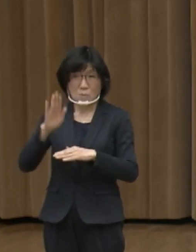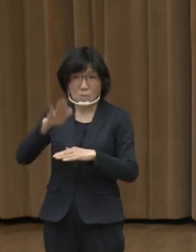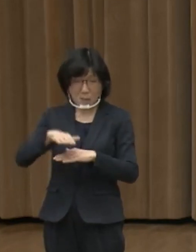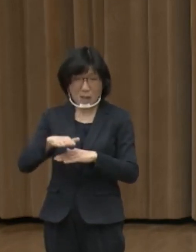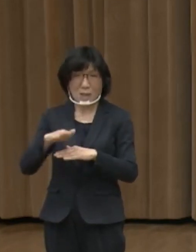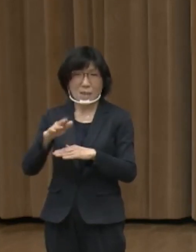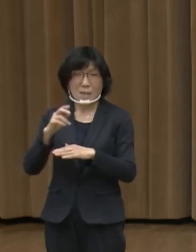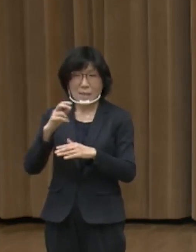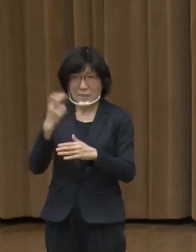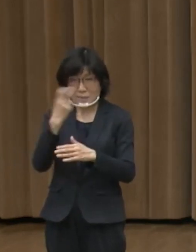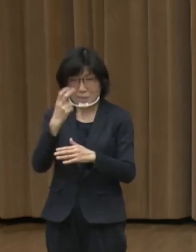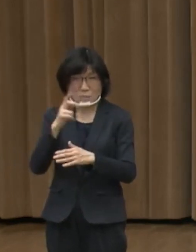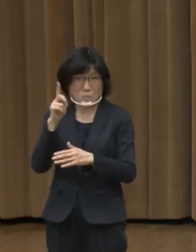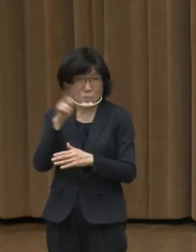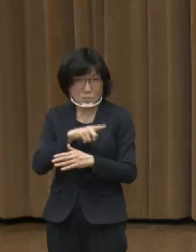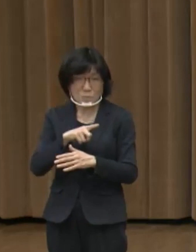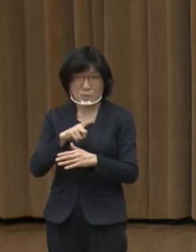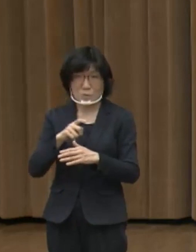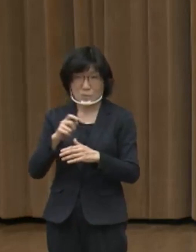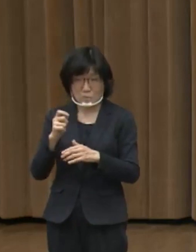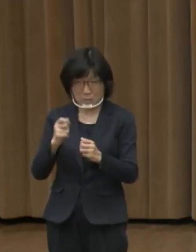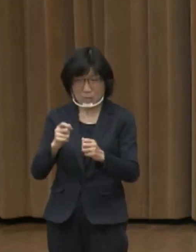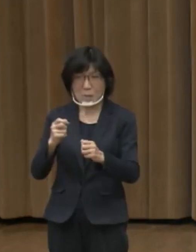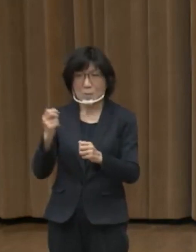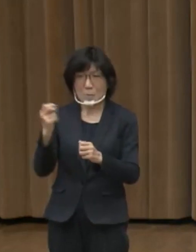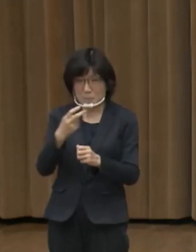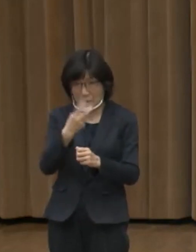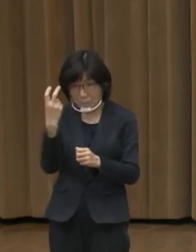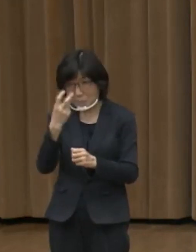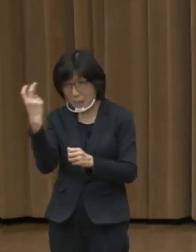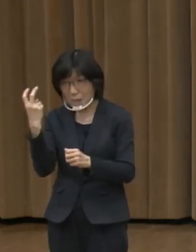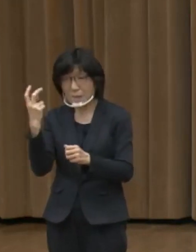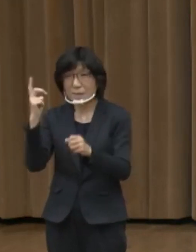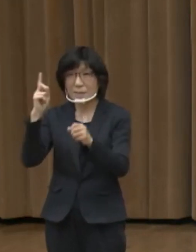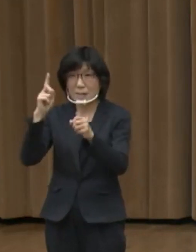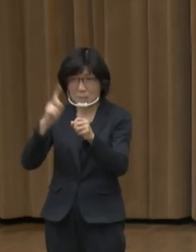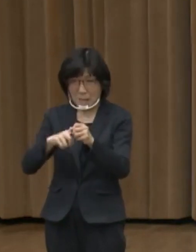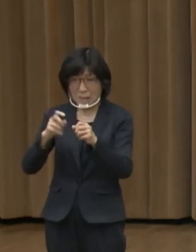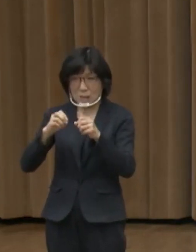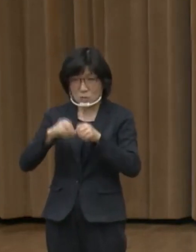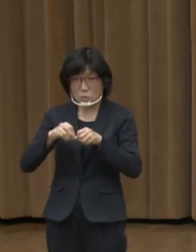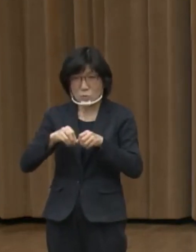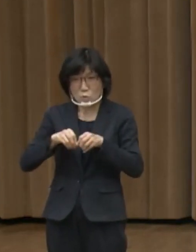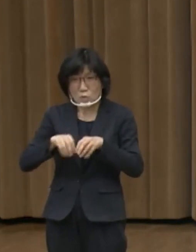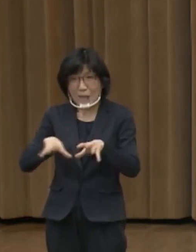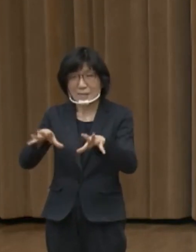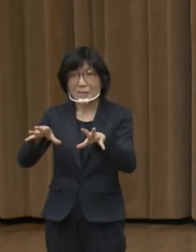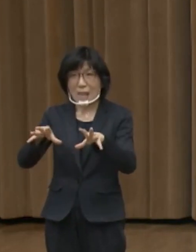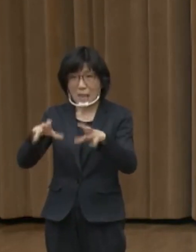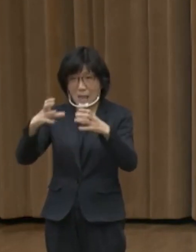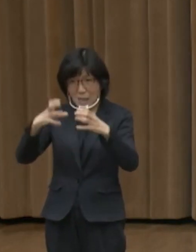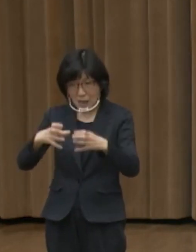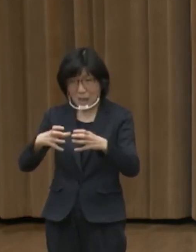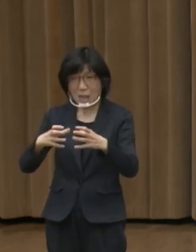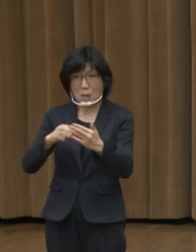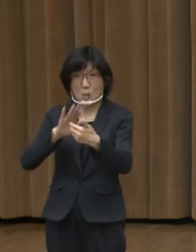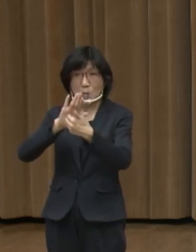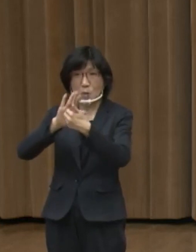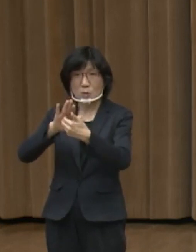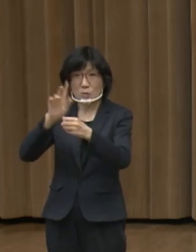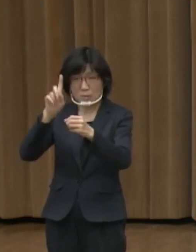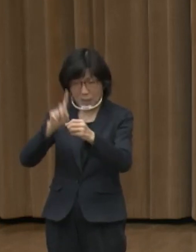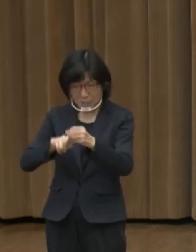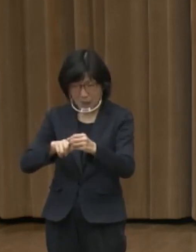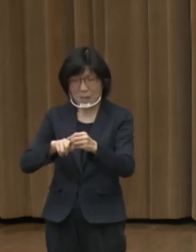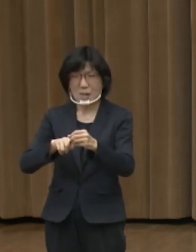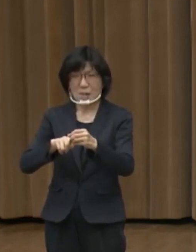検査によって感染を早期に発見し、クラスターの発生拡大を防止するため、重症化リス